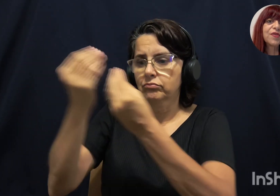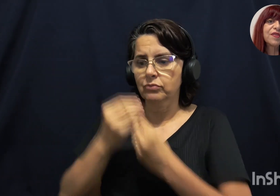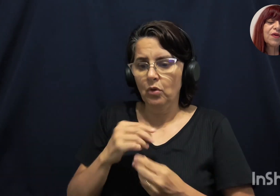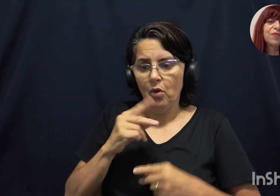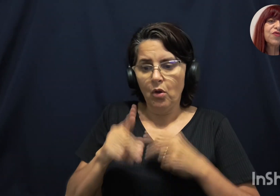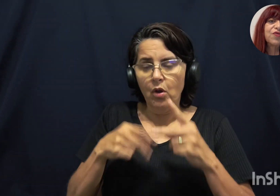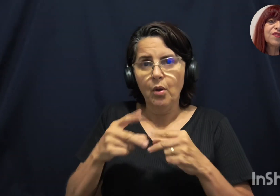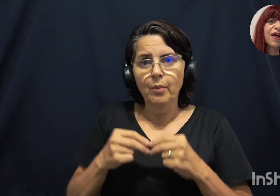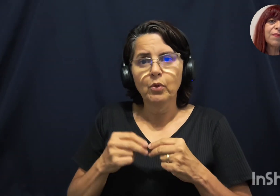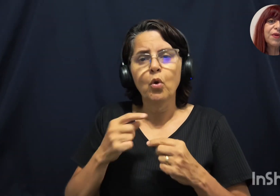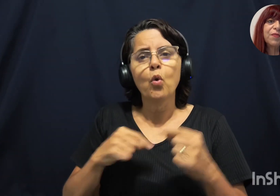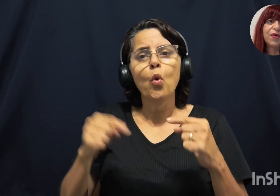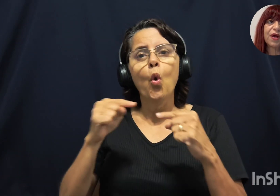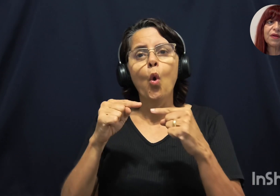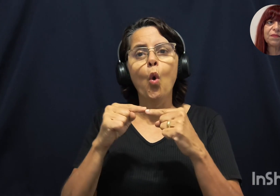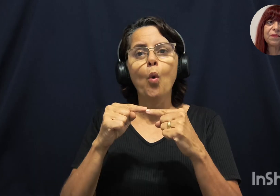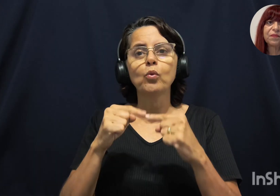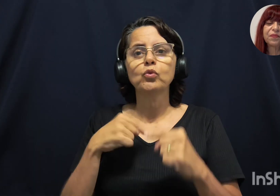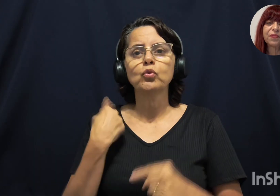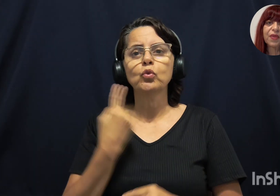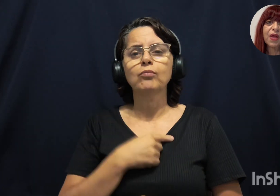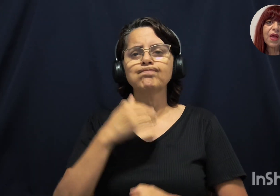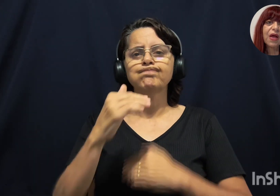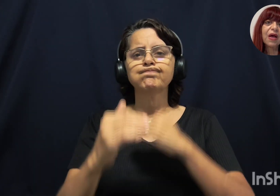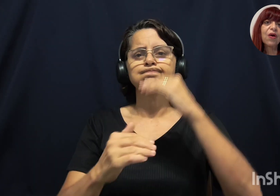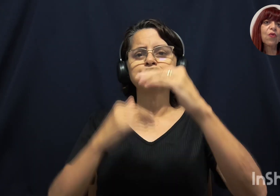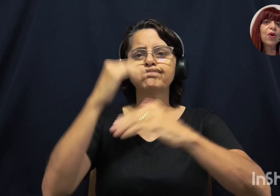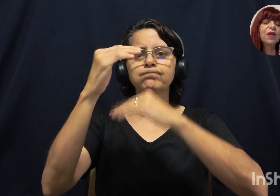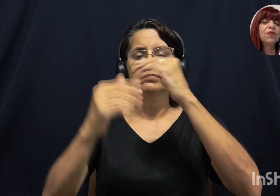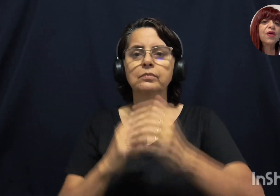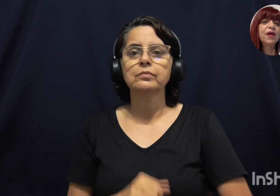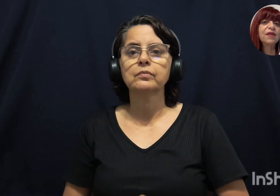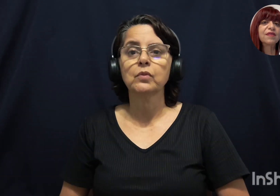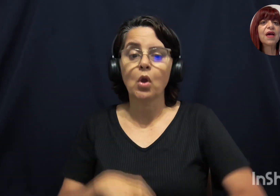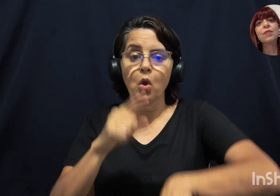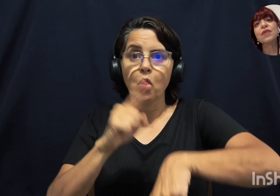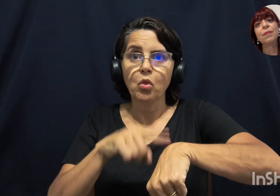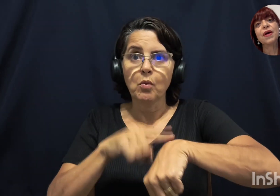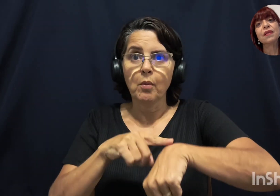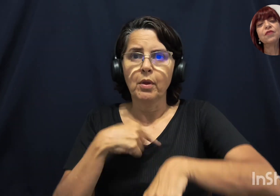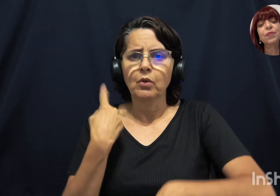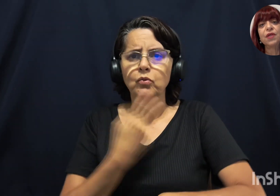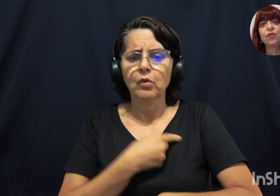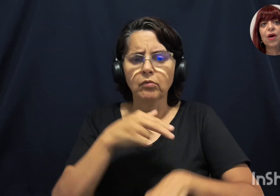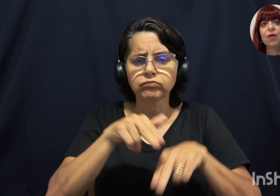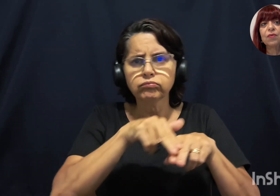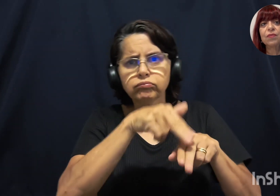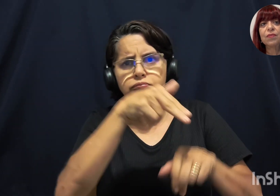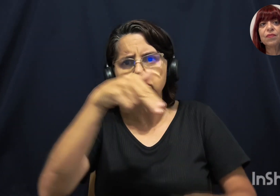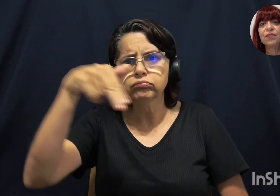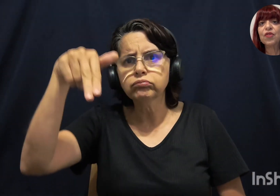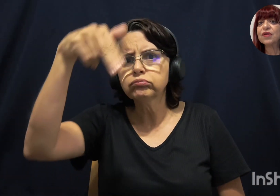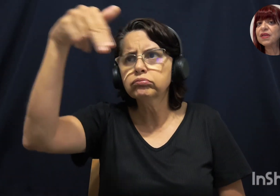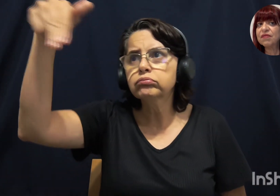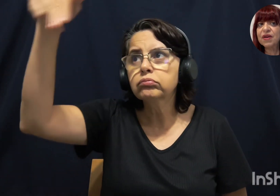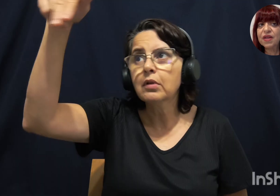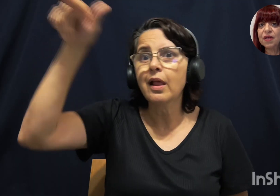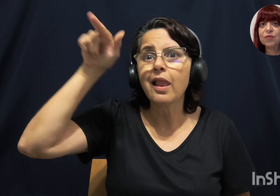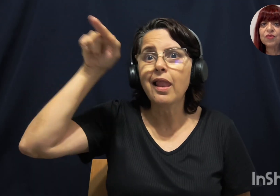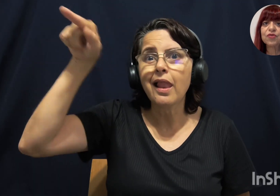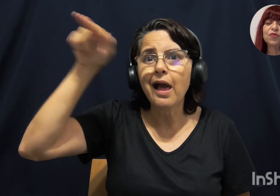nós possamos nos aprimorar. Quando regressarmos à pátria espiritual,